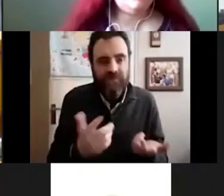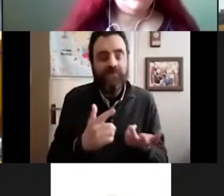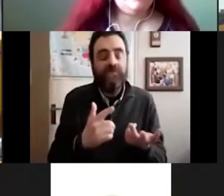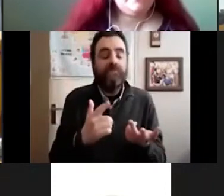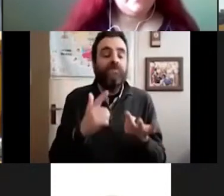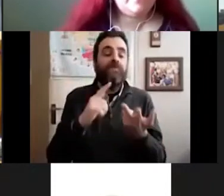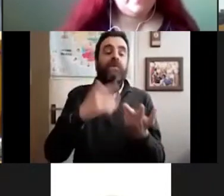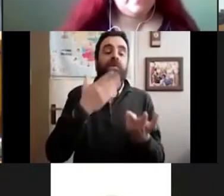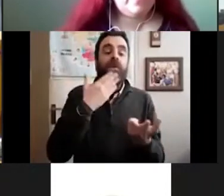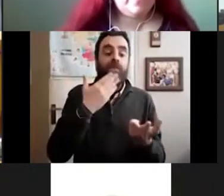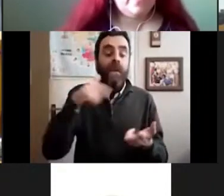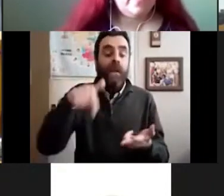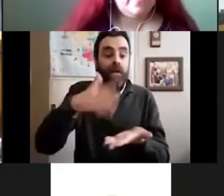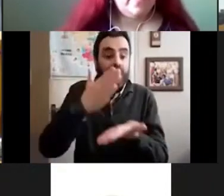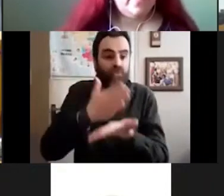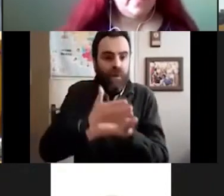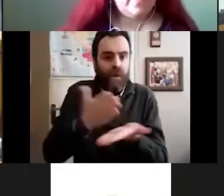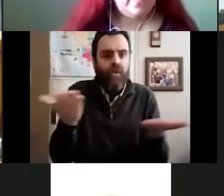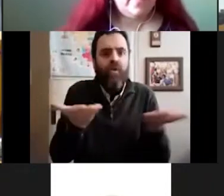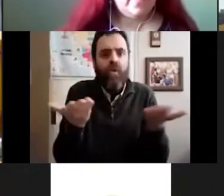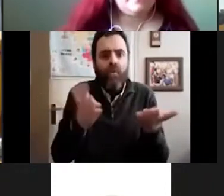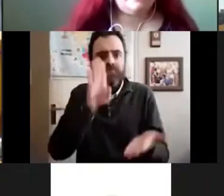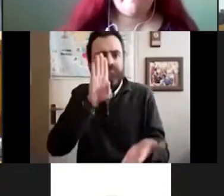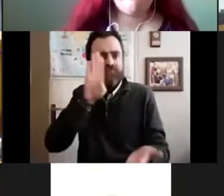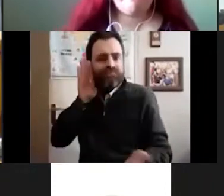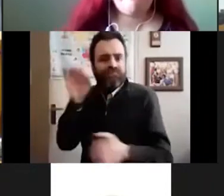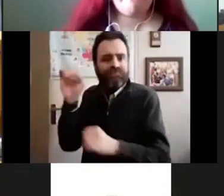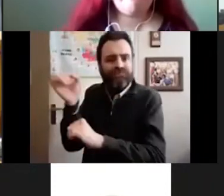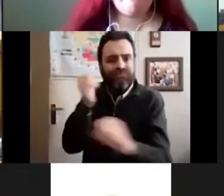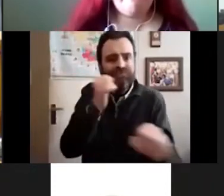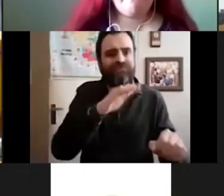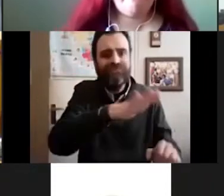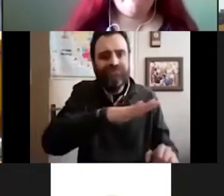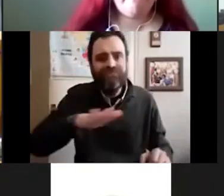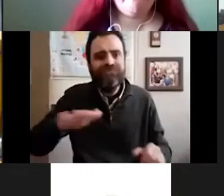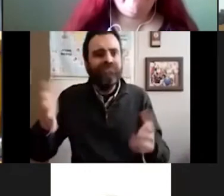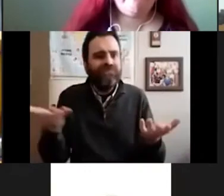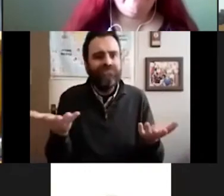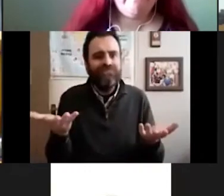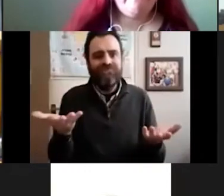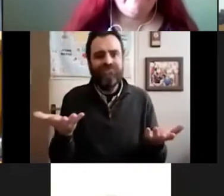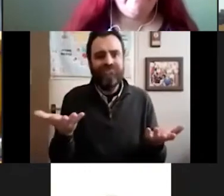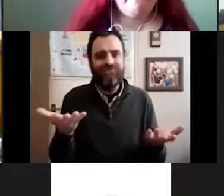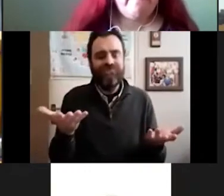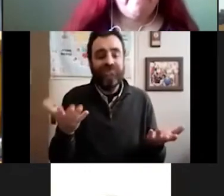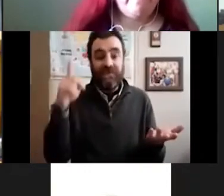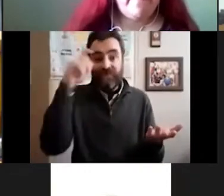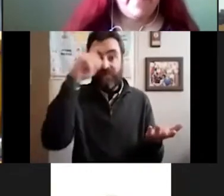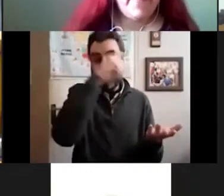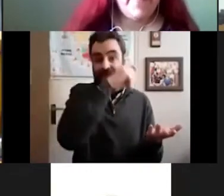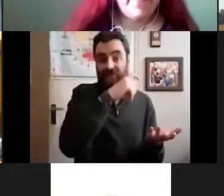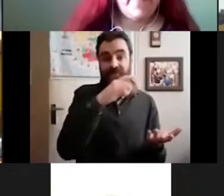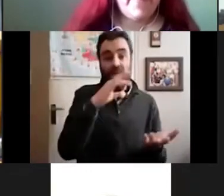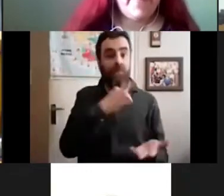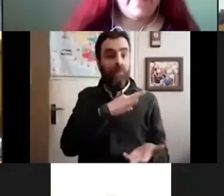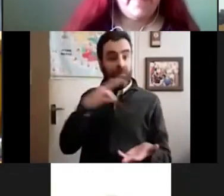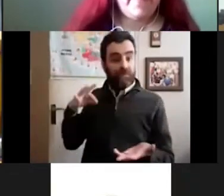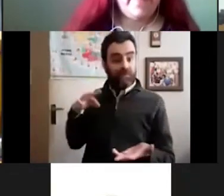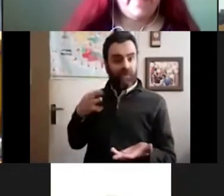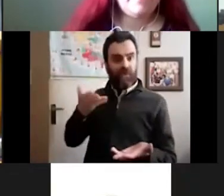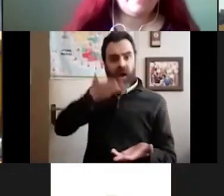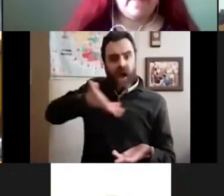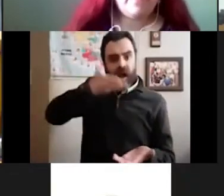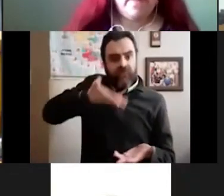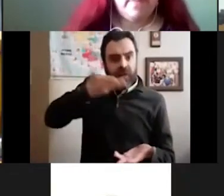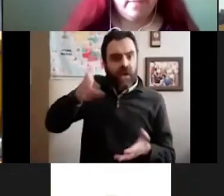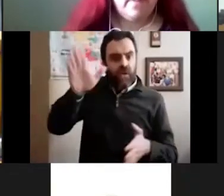esto? Comprar mascarillas para todos los estudiantes. También aquí en la escuela tendríamos que, claro, hacer una higienización.